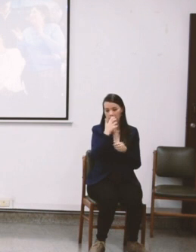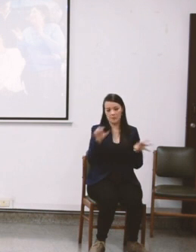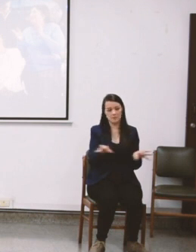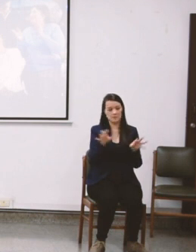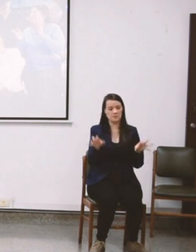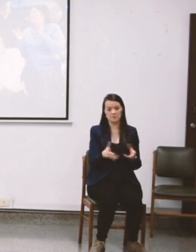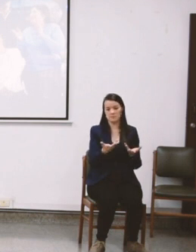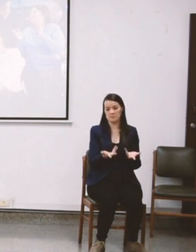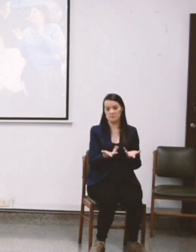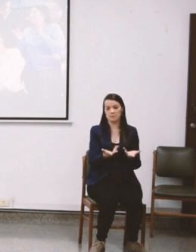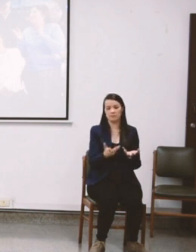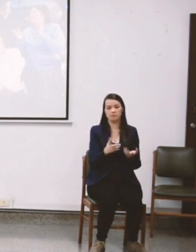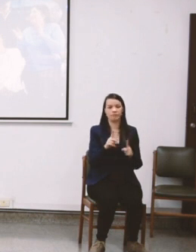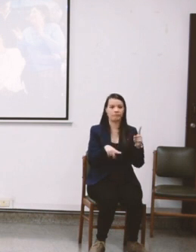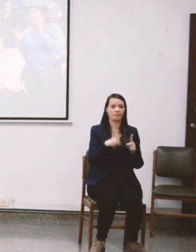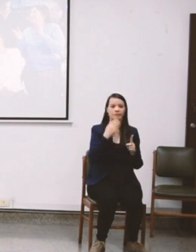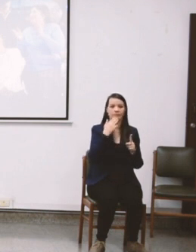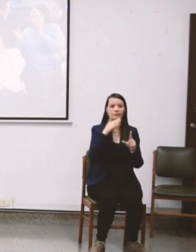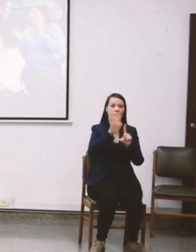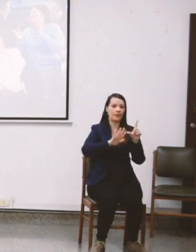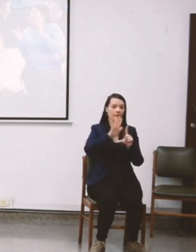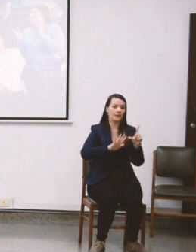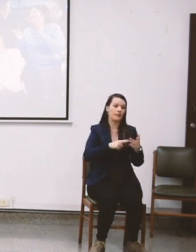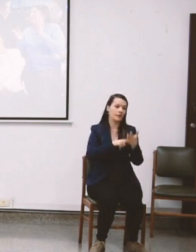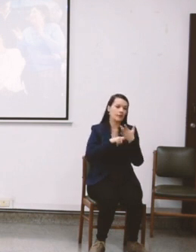tienen algunas cuestiones en videos,